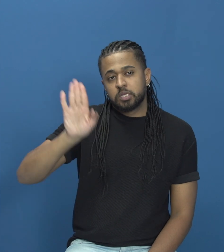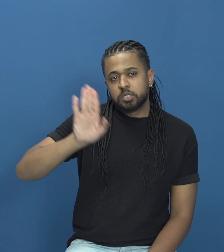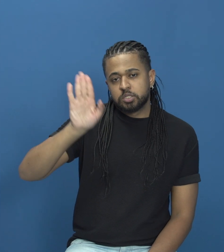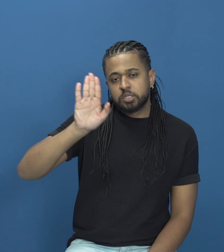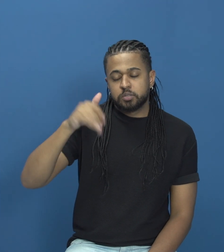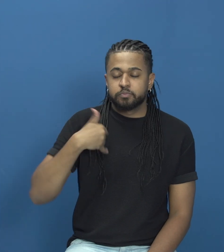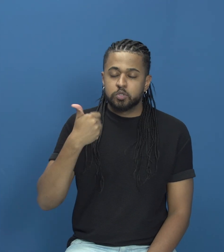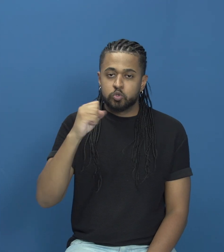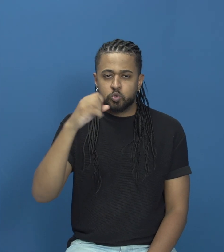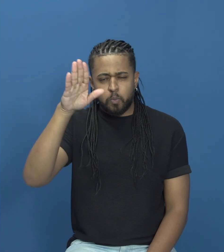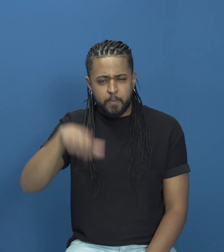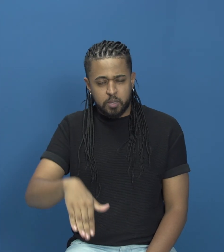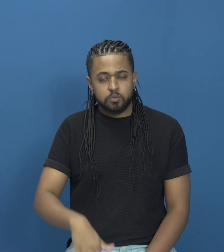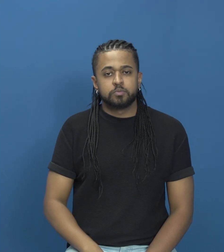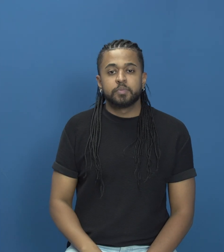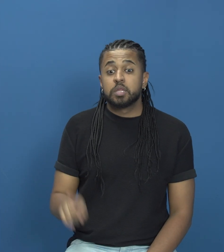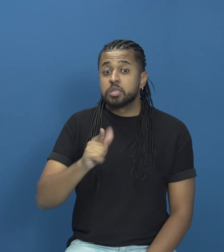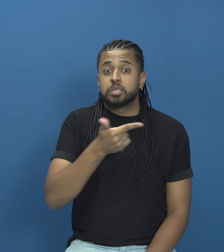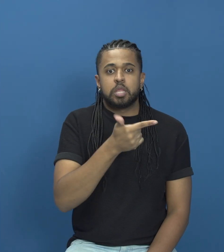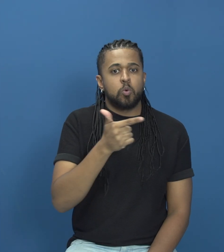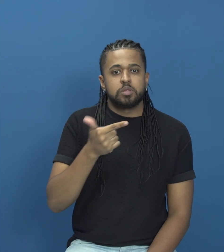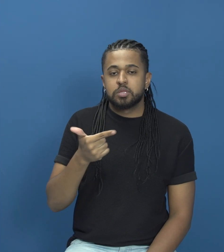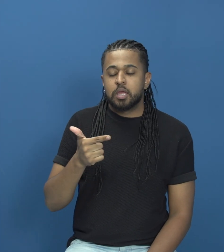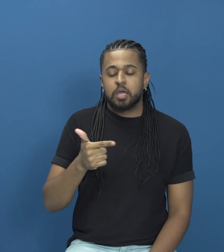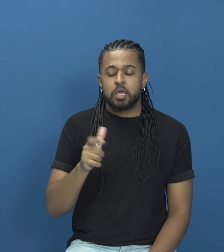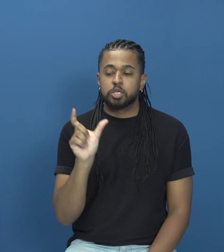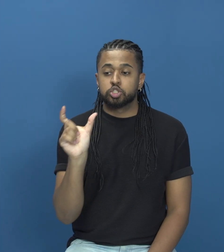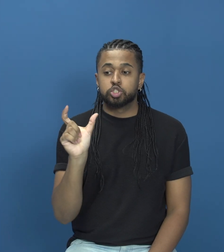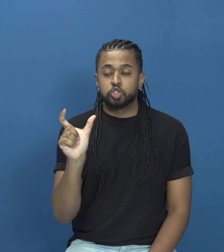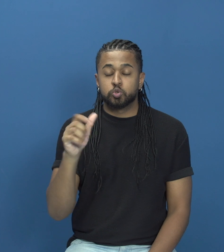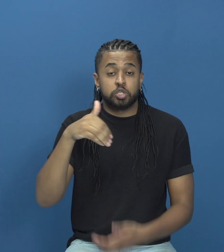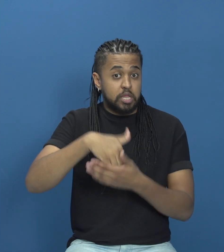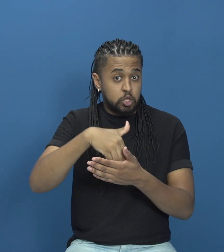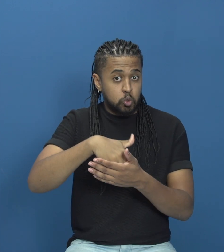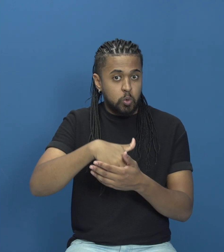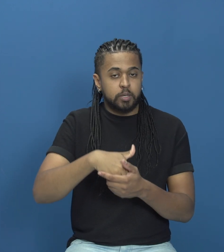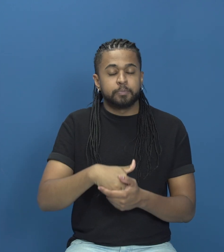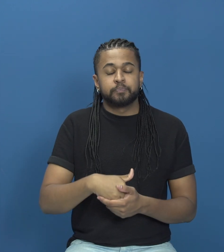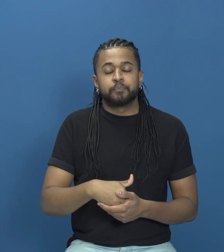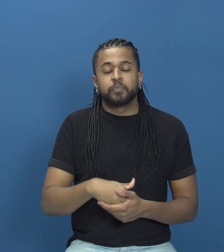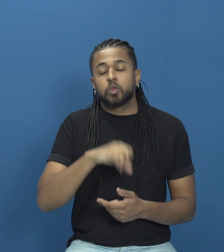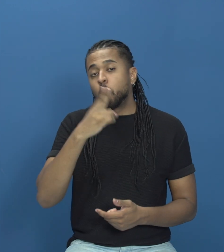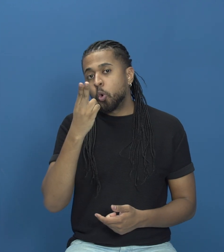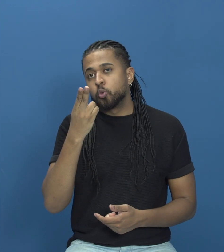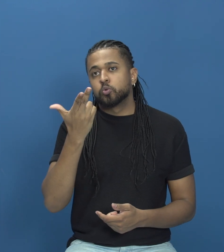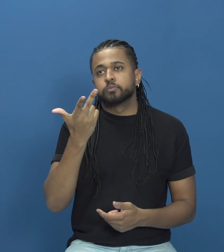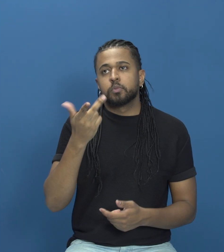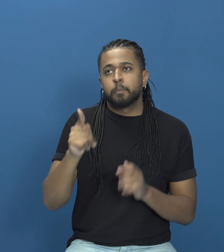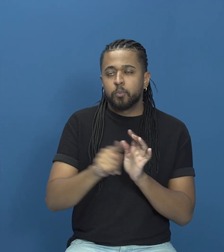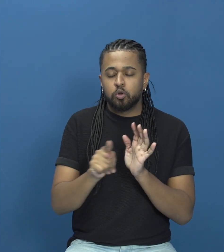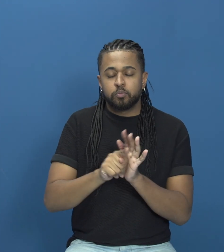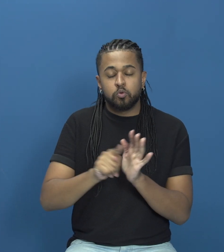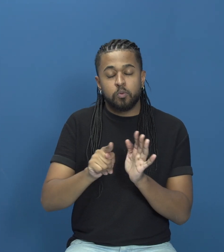Candidatos/candidatas menores de 18 anos que não possuírem título de eleitor ou comprovante de cumprimento